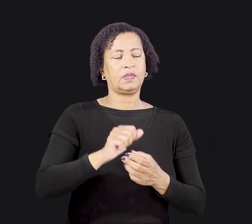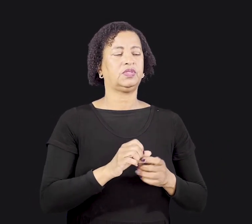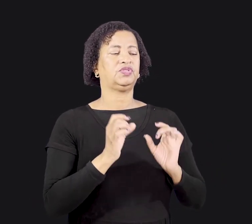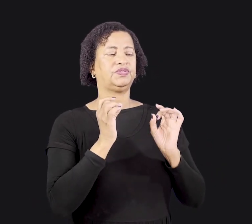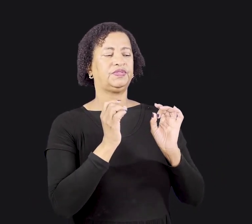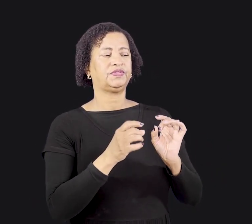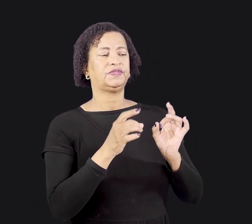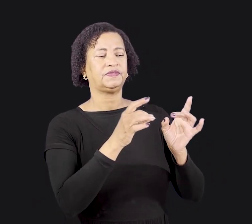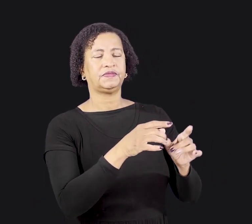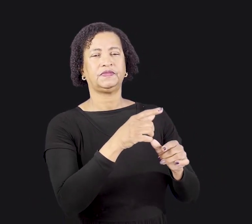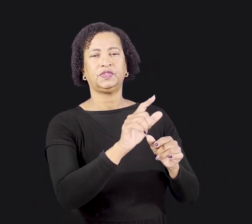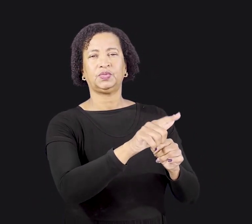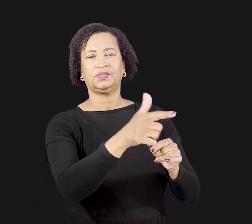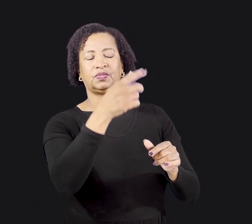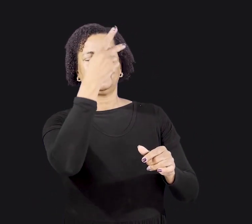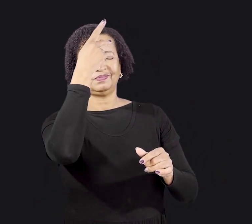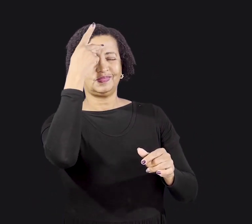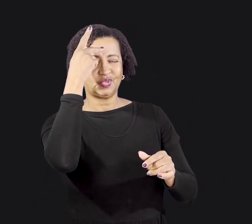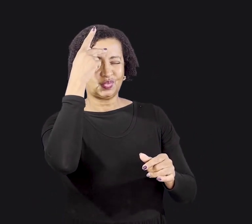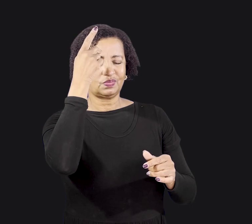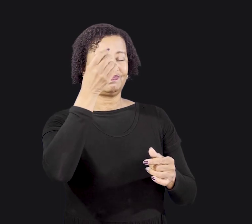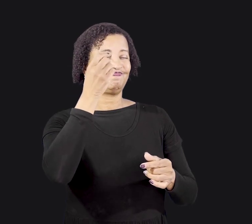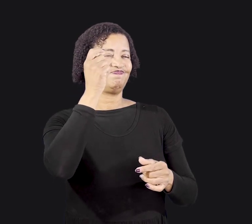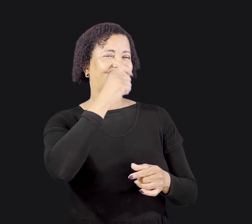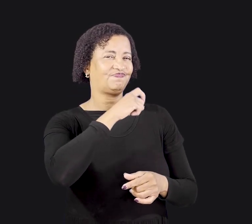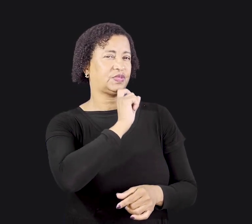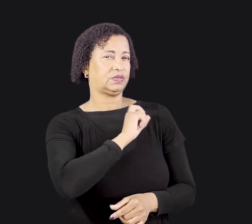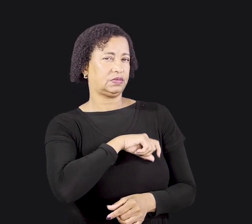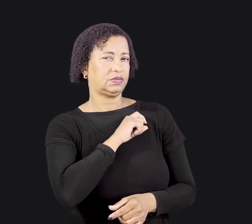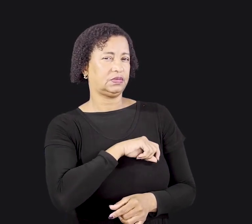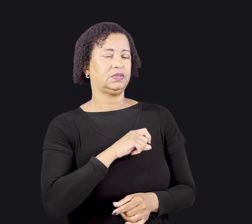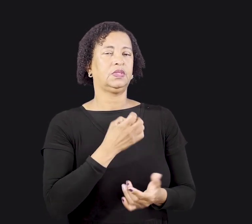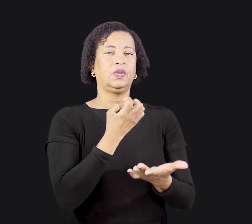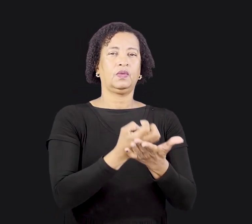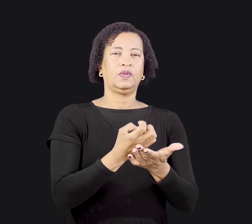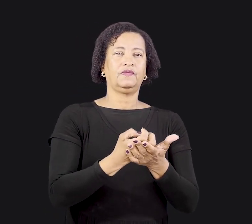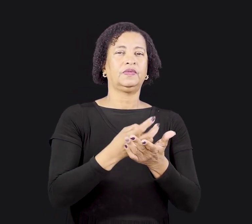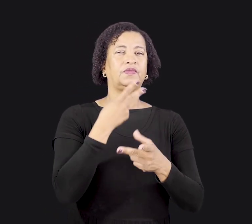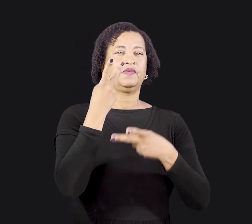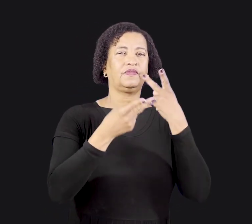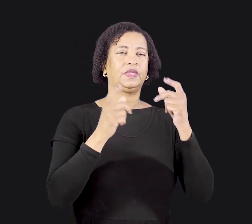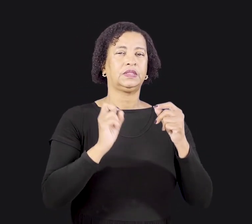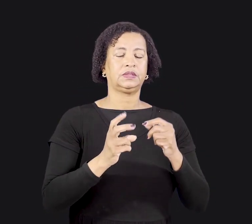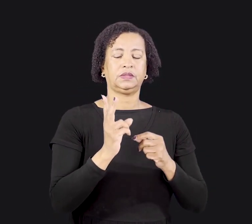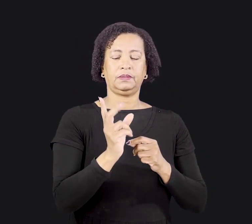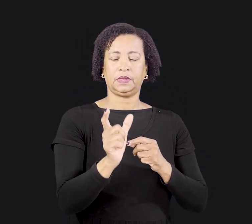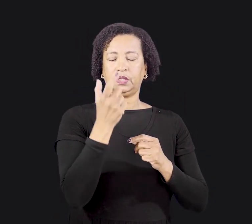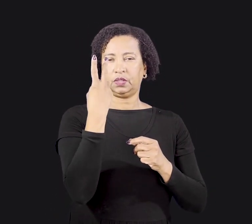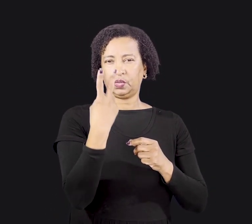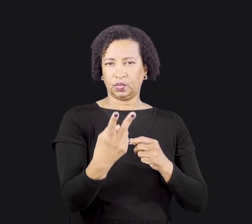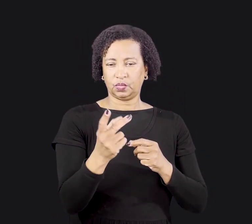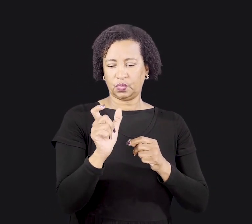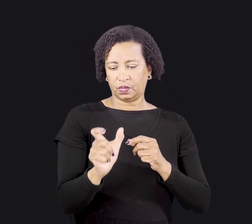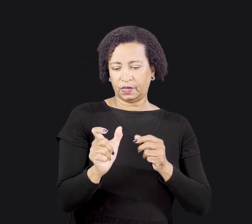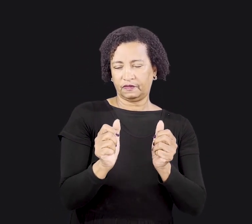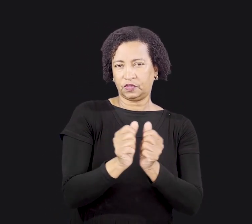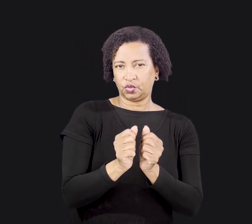terrível conquistador. Você observa que os evangelhos mencionam sempre 2 palavras juntas: pecadores e